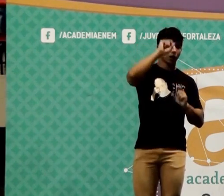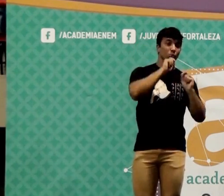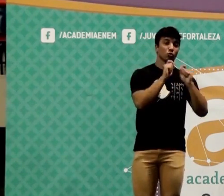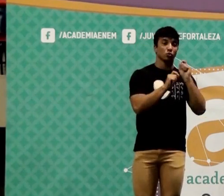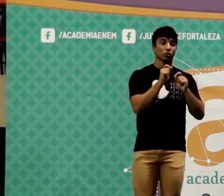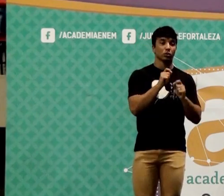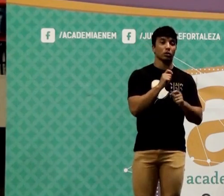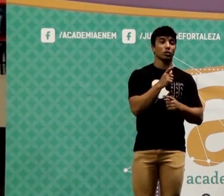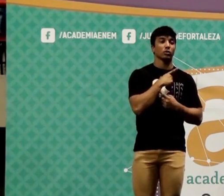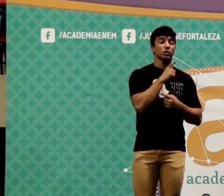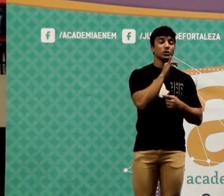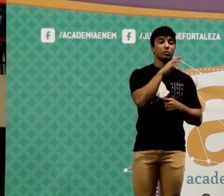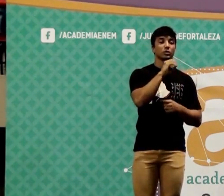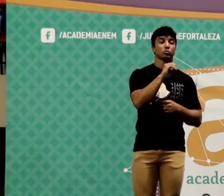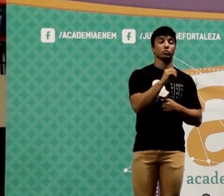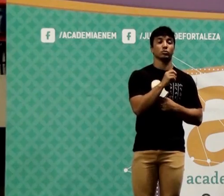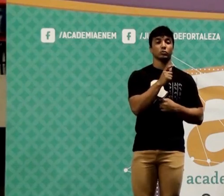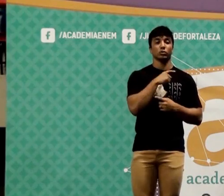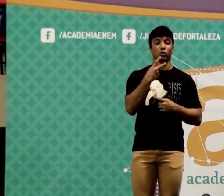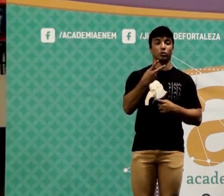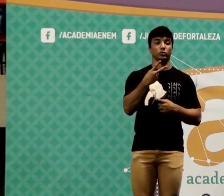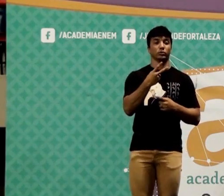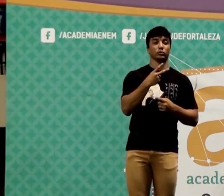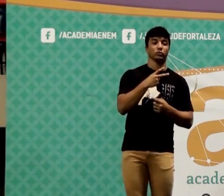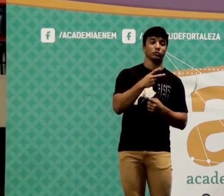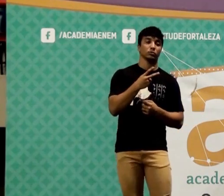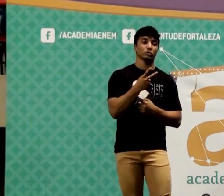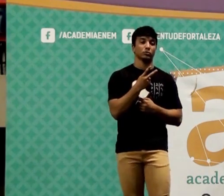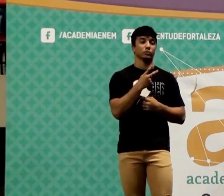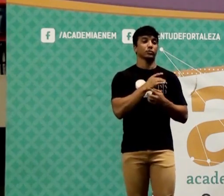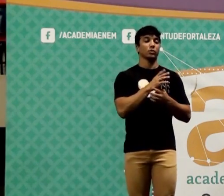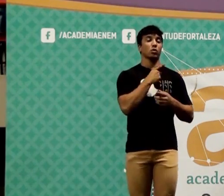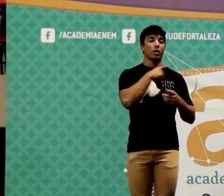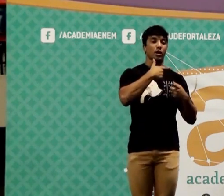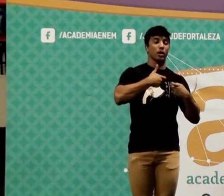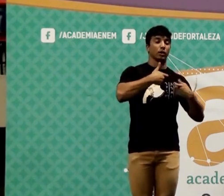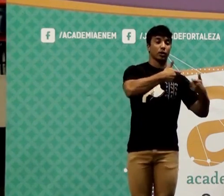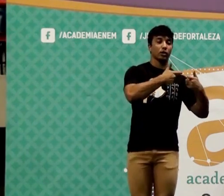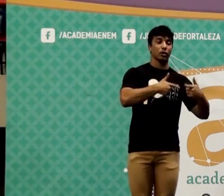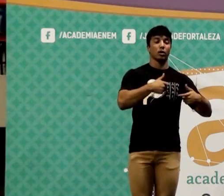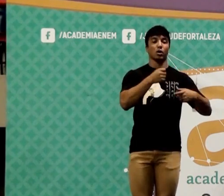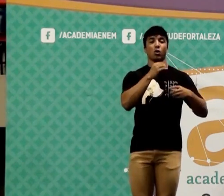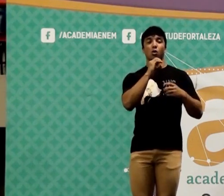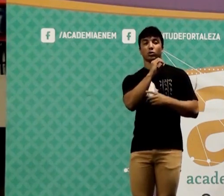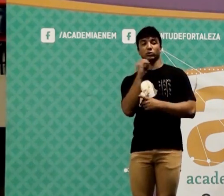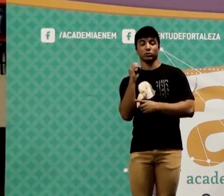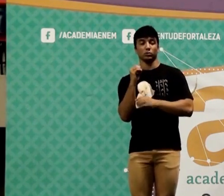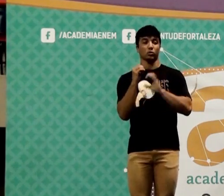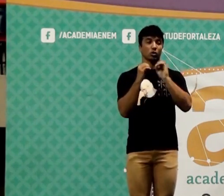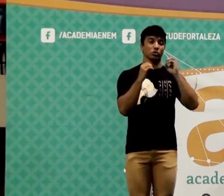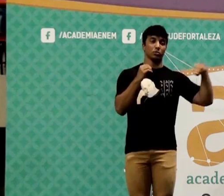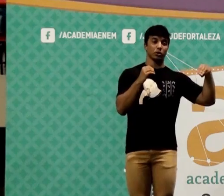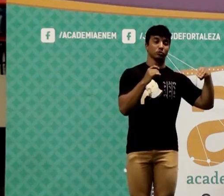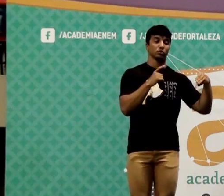comerciais. Exclusivamente por causa do comércio, jovens, as cruzadas? Não, para impedir a expansão árabe, a